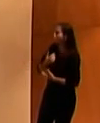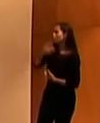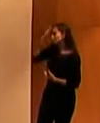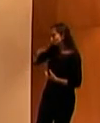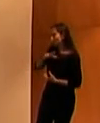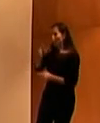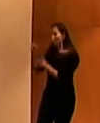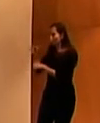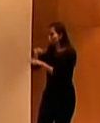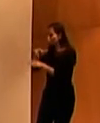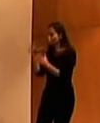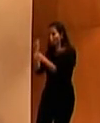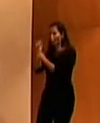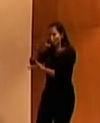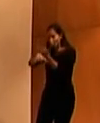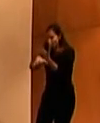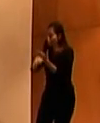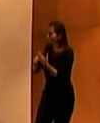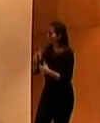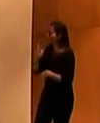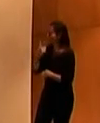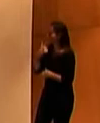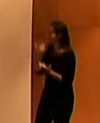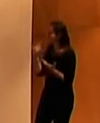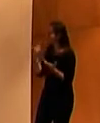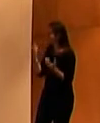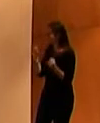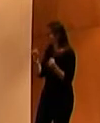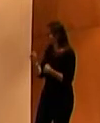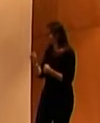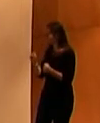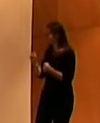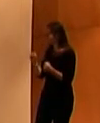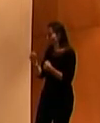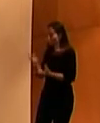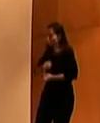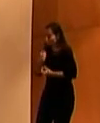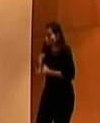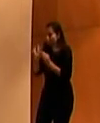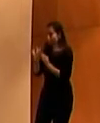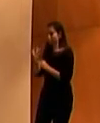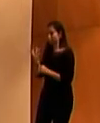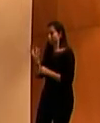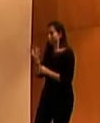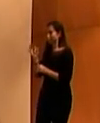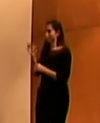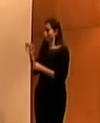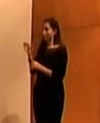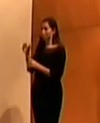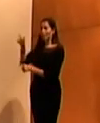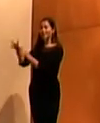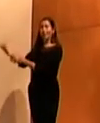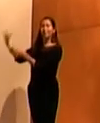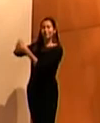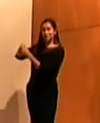donc nous dire un petit peu comment ont été vécus les ateliers de la part des participants au sein des structures. Les participants